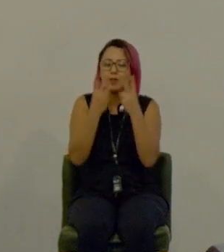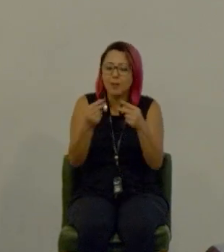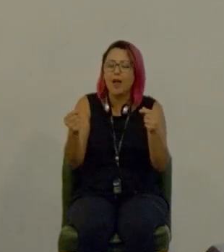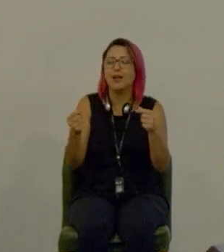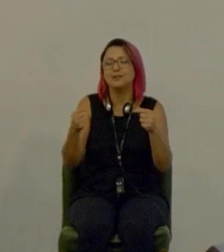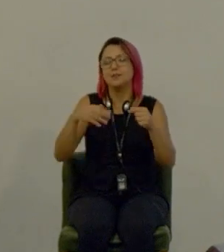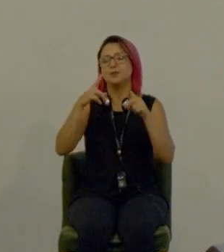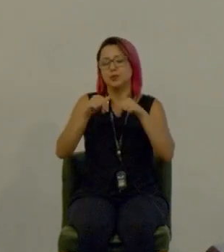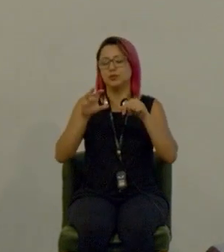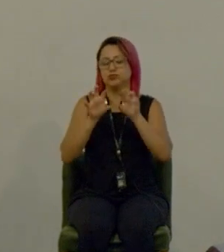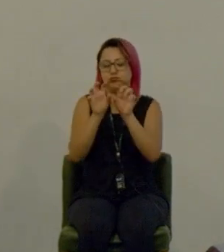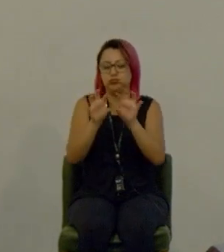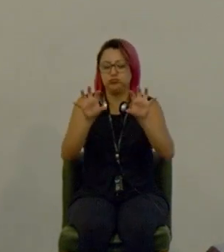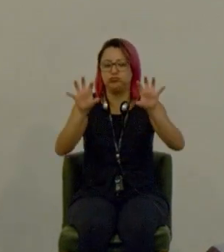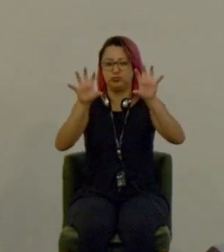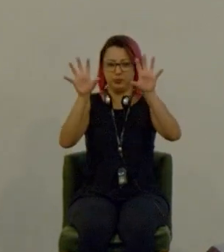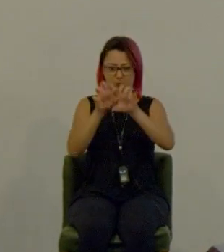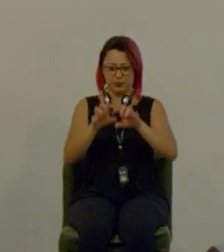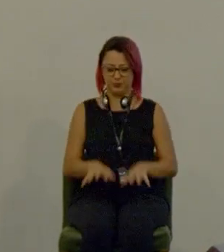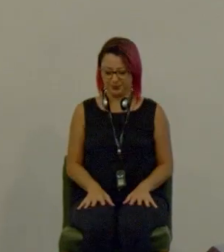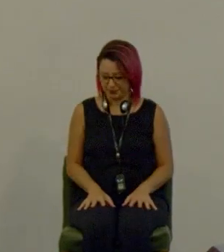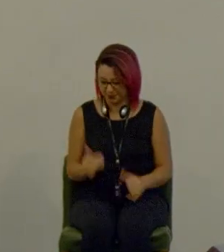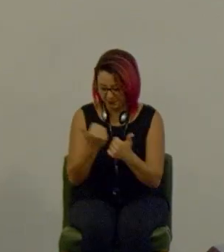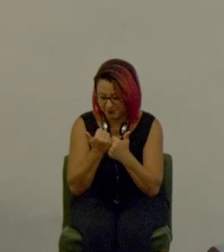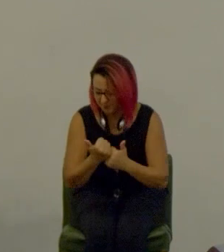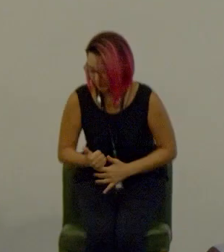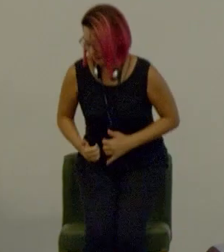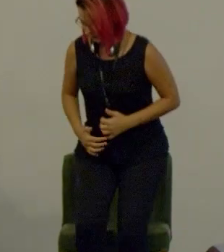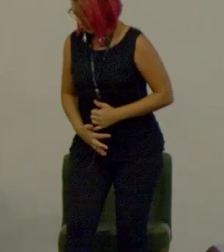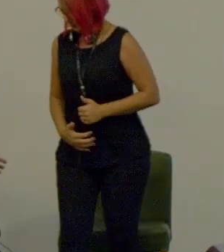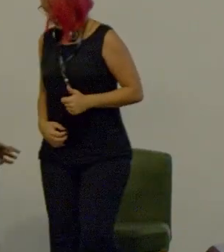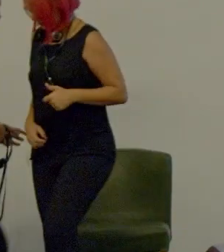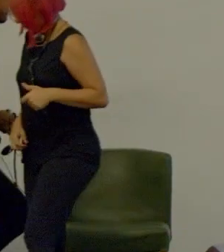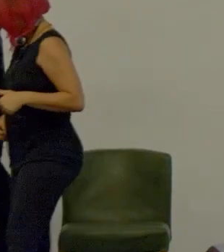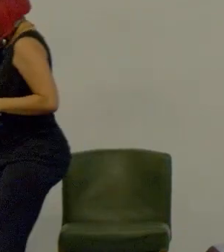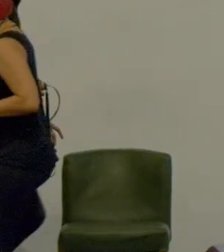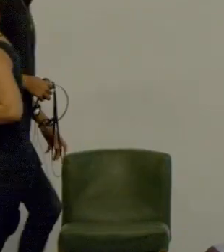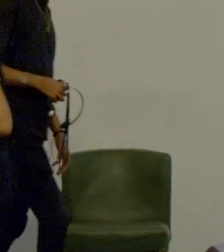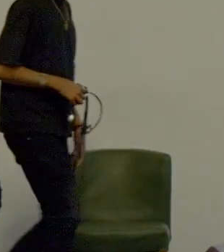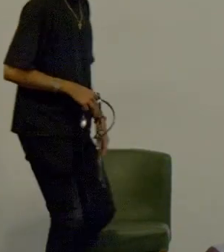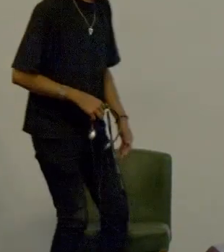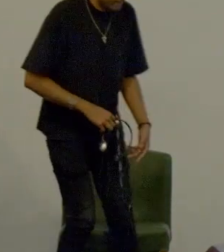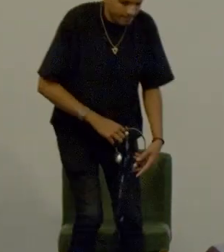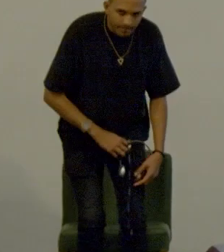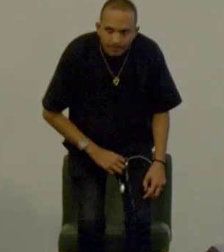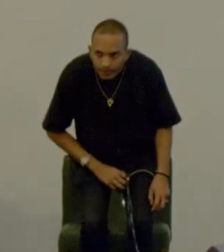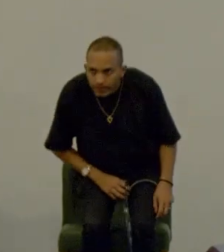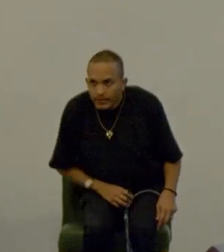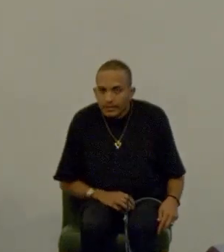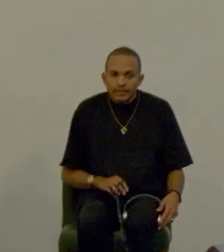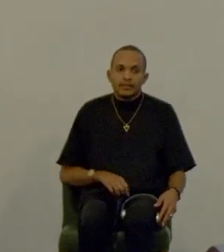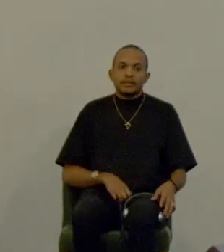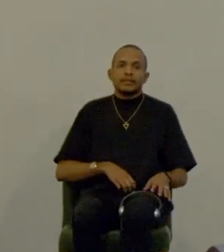também. Esses solos antrópicos, essas terras pretas, começaram a se formar há mais ou menos uns 5.000 anos atrás. O registro